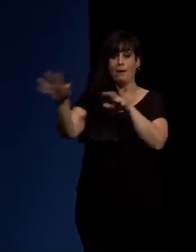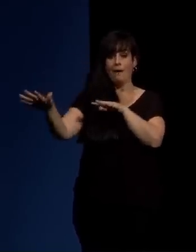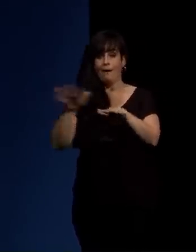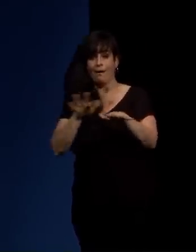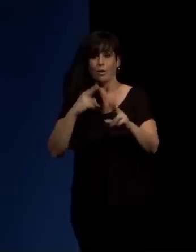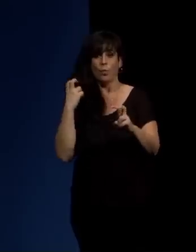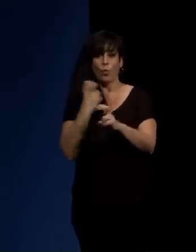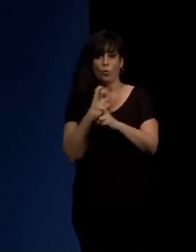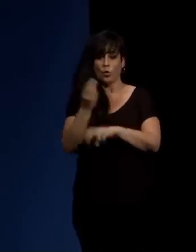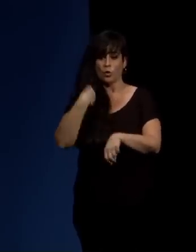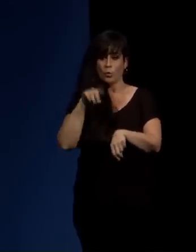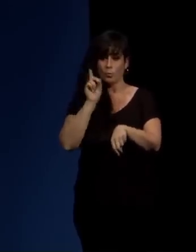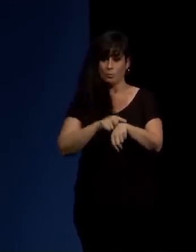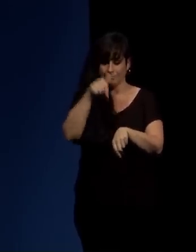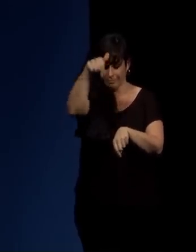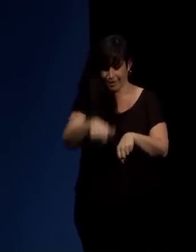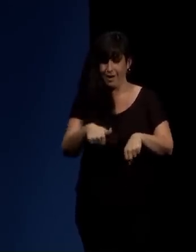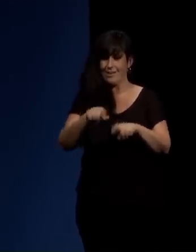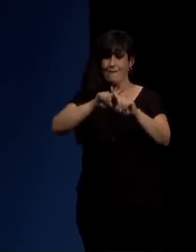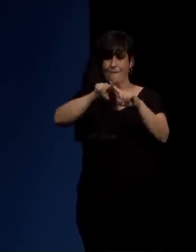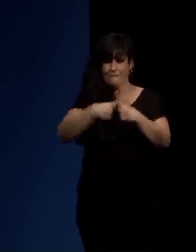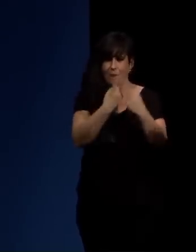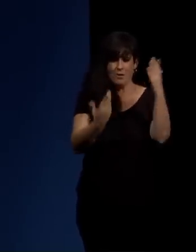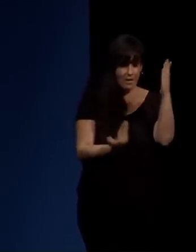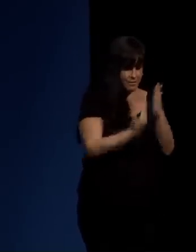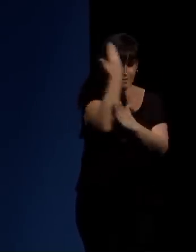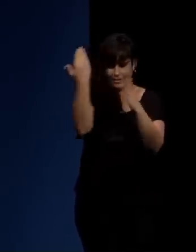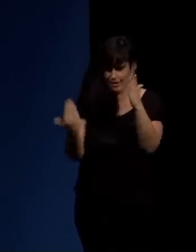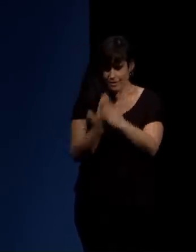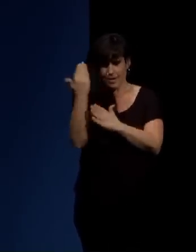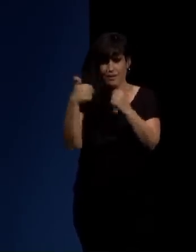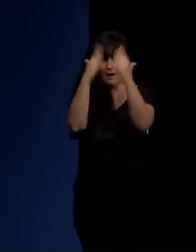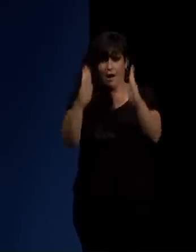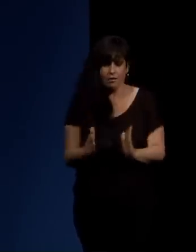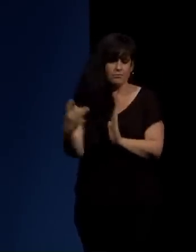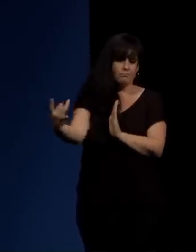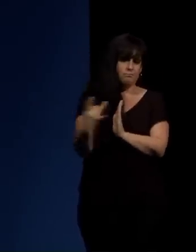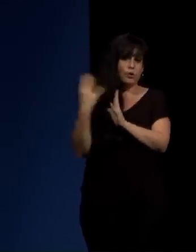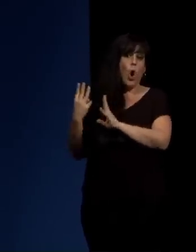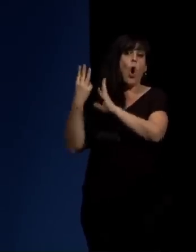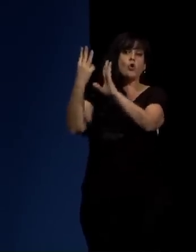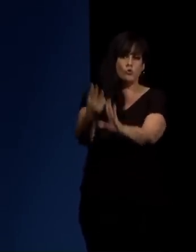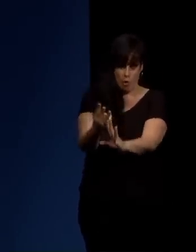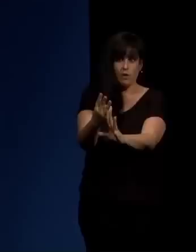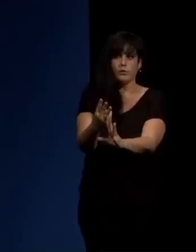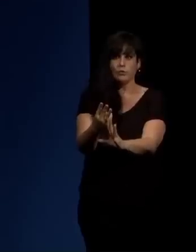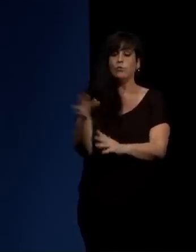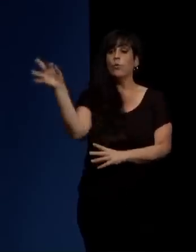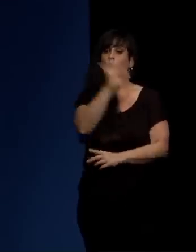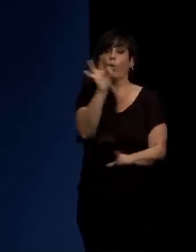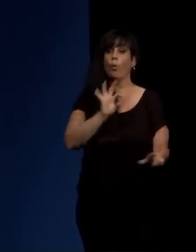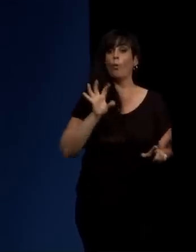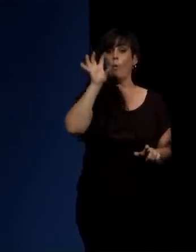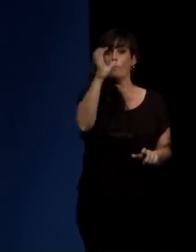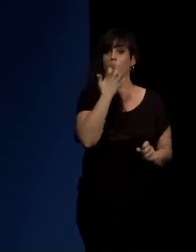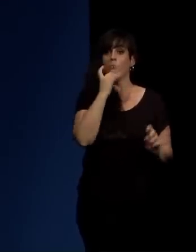se desafiuzaron neste país familias diariamente seguido durante 8 anos, ou un país onde para